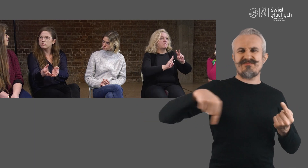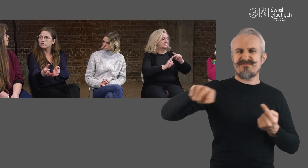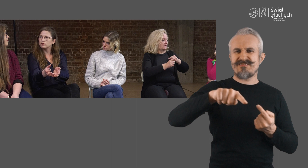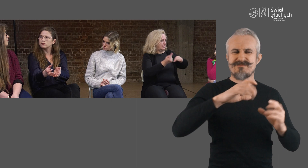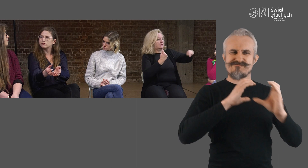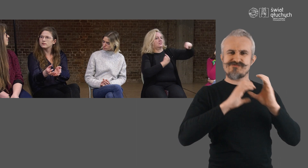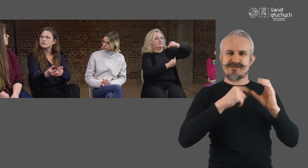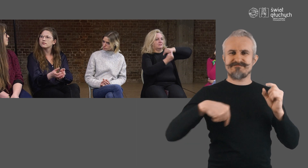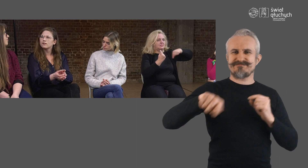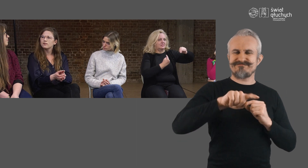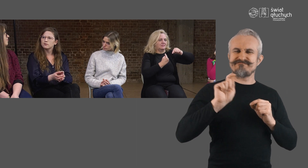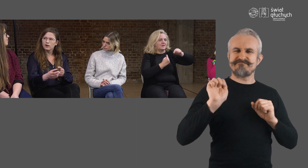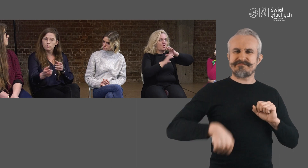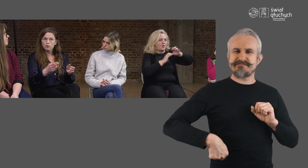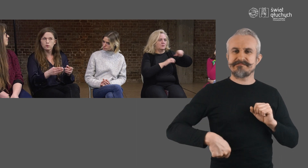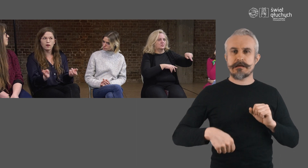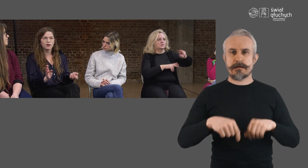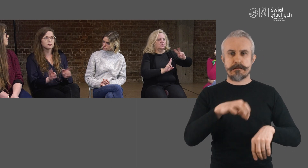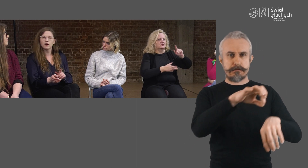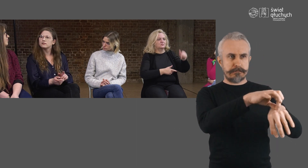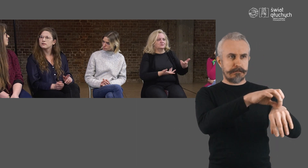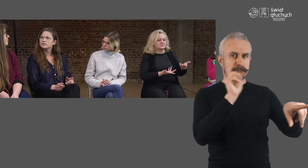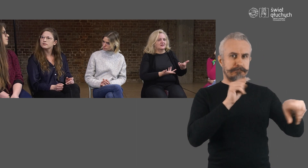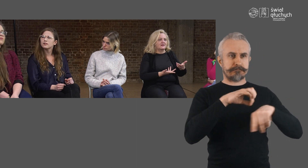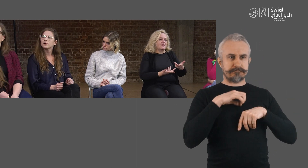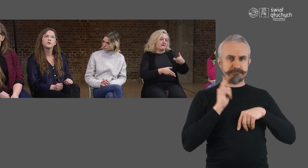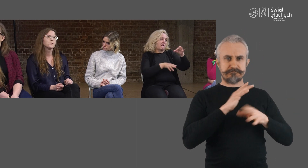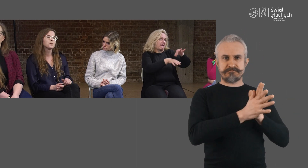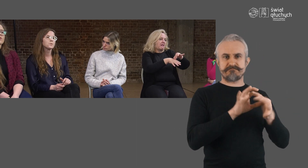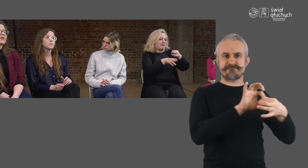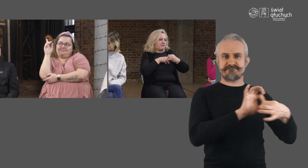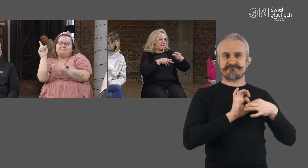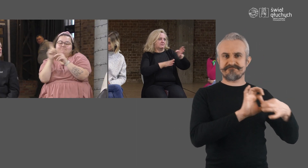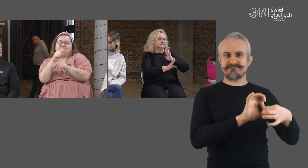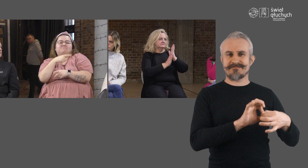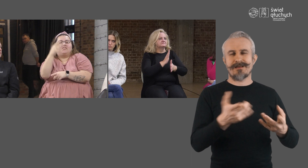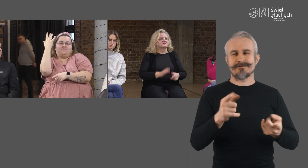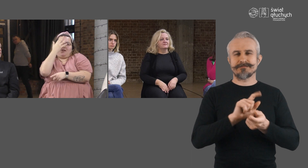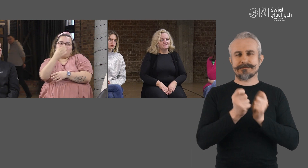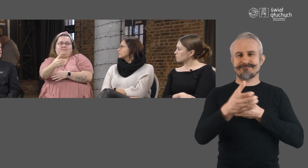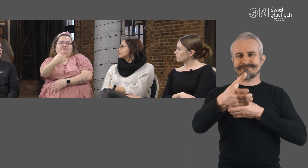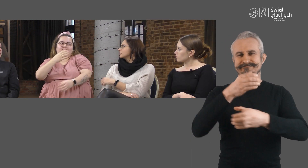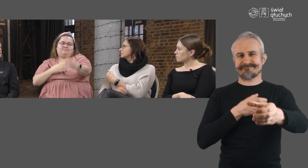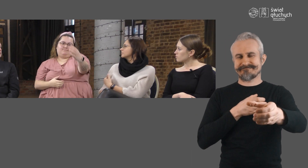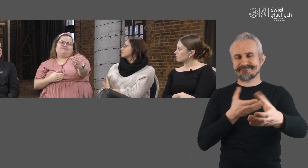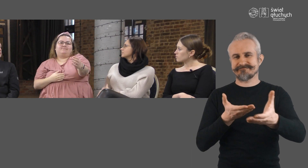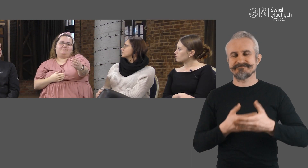głuchą osobą, więc to fajnie byłoby, jakby był lekarz-pacjent. Okej. Aga?